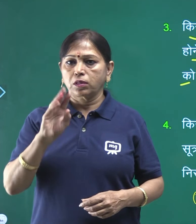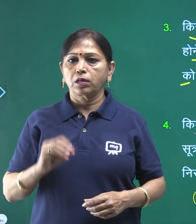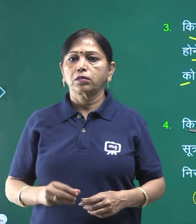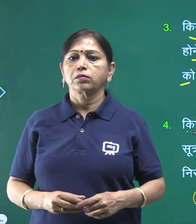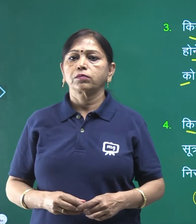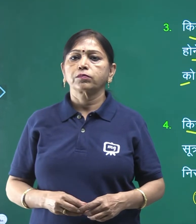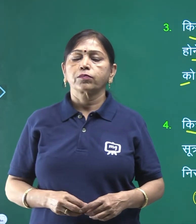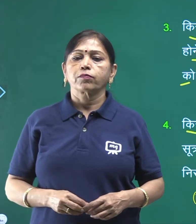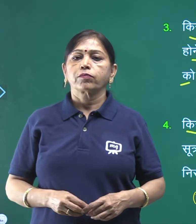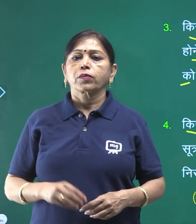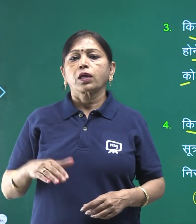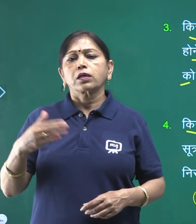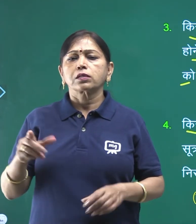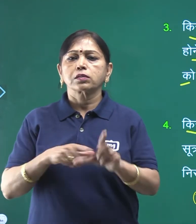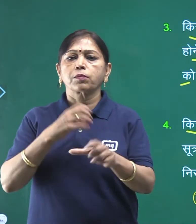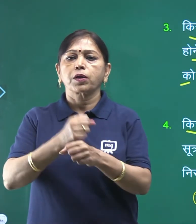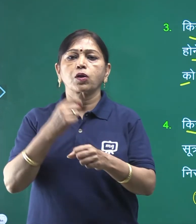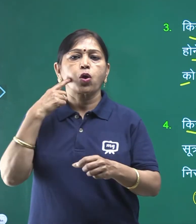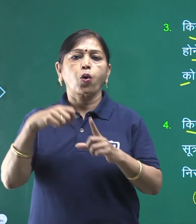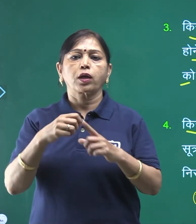4, किसी यौगिक का